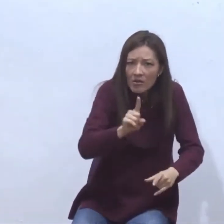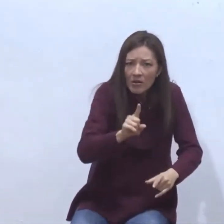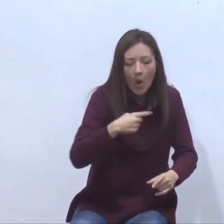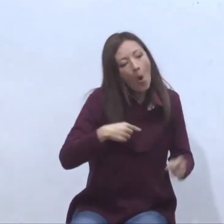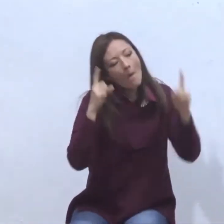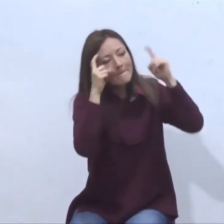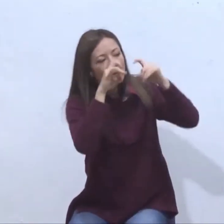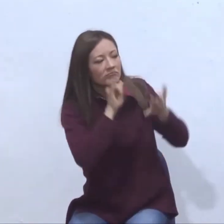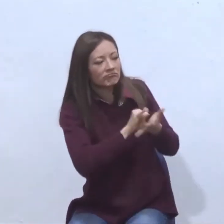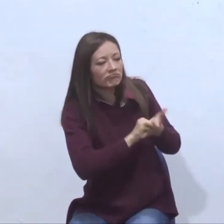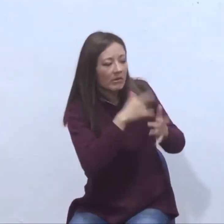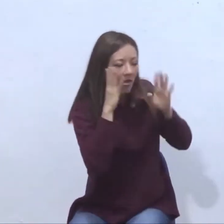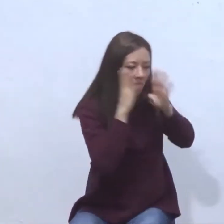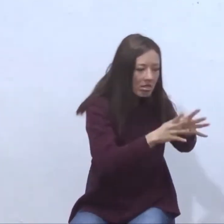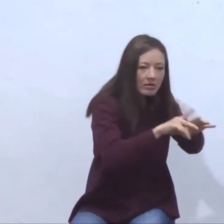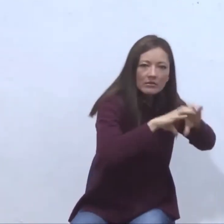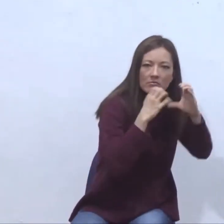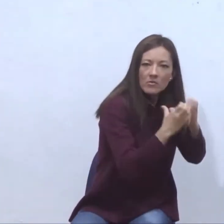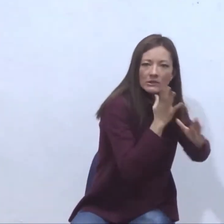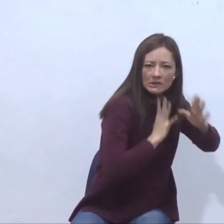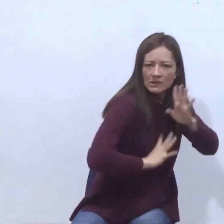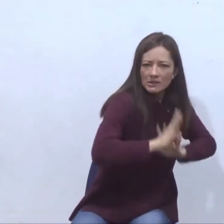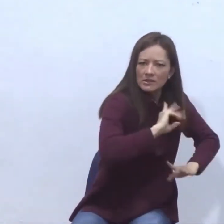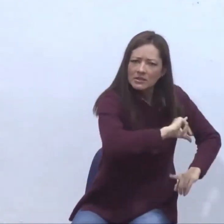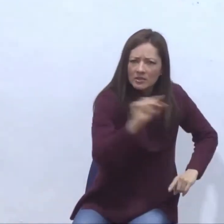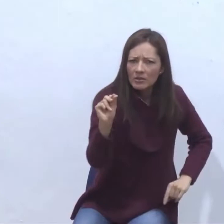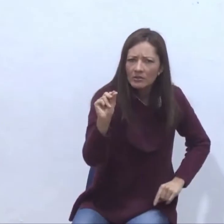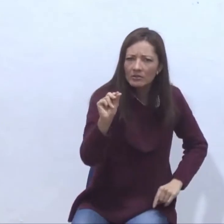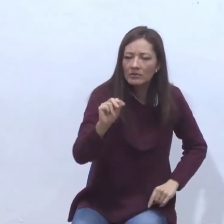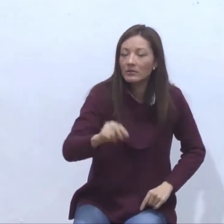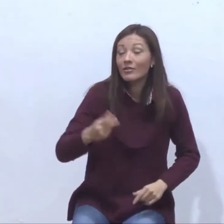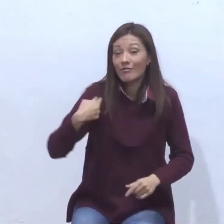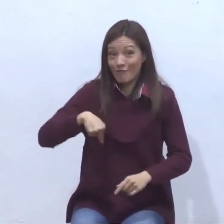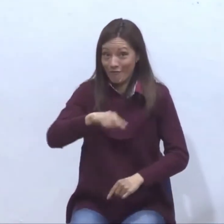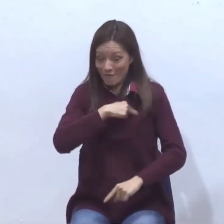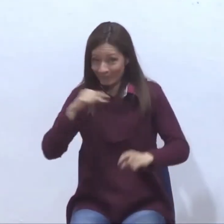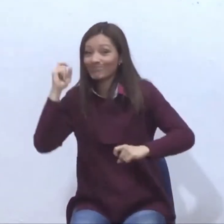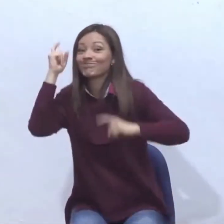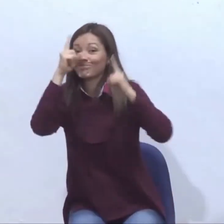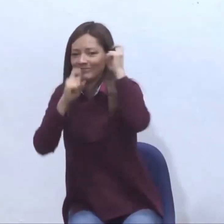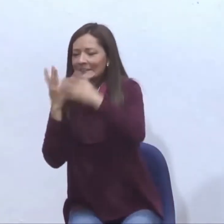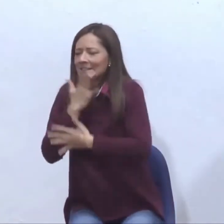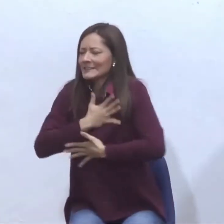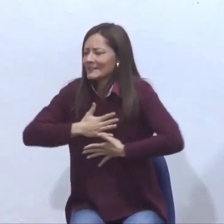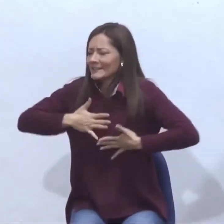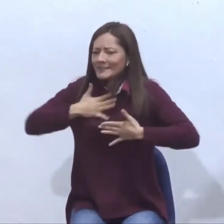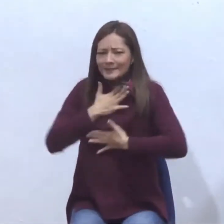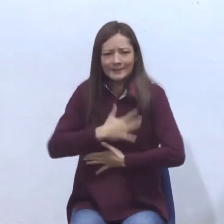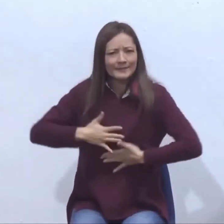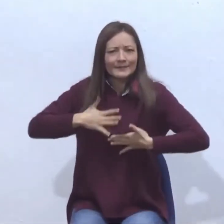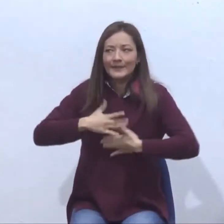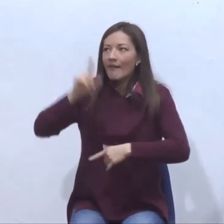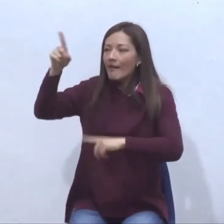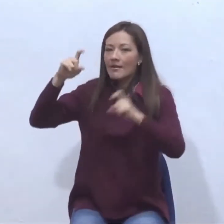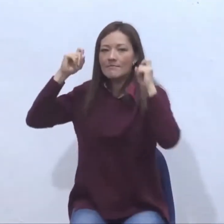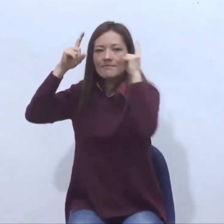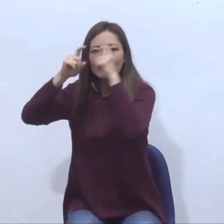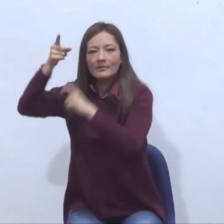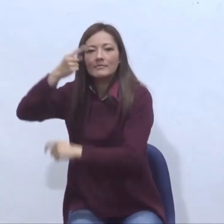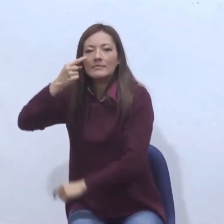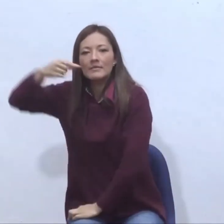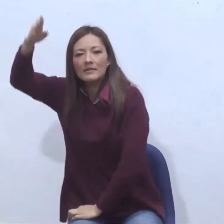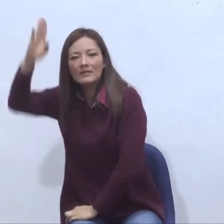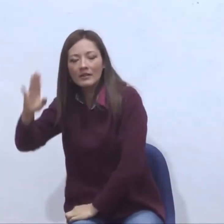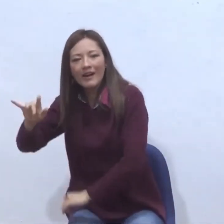el pensamiento en esta tierra y sus pasiones, sino que de continuo estamos pensando y deleitándonos en los pensamientos del